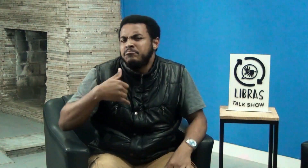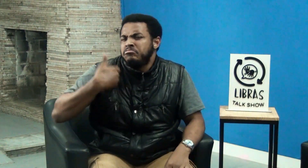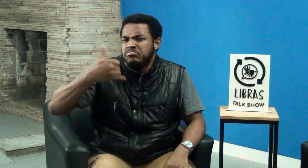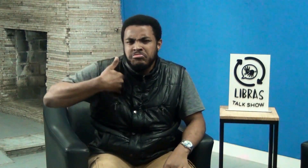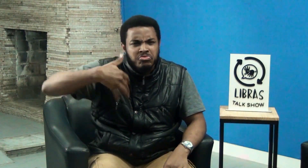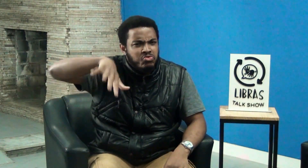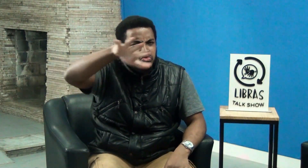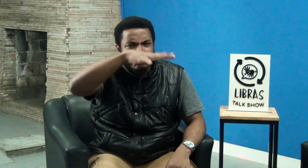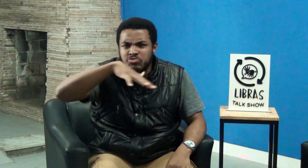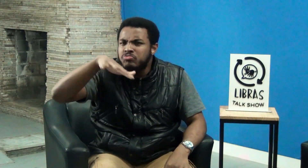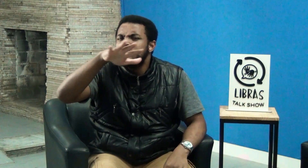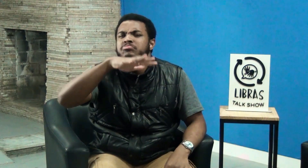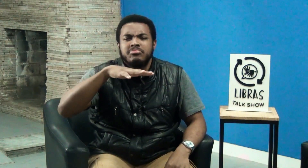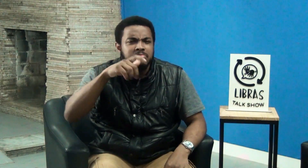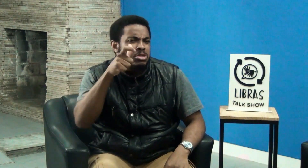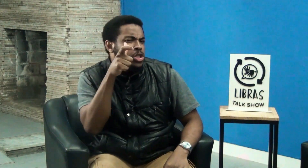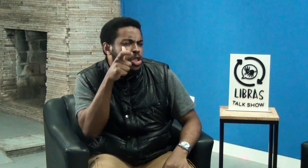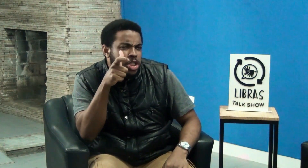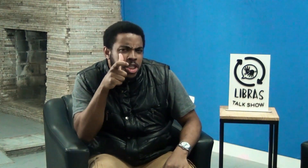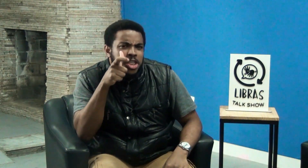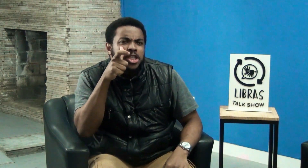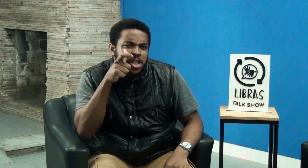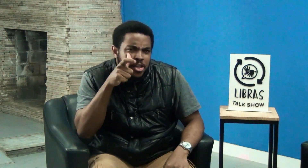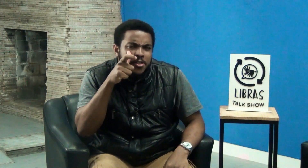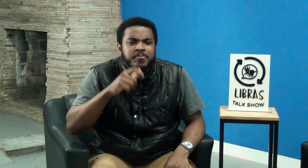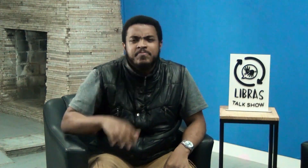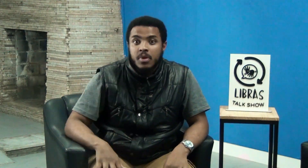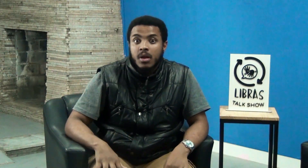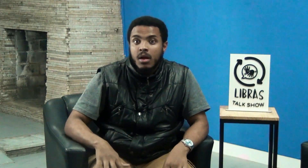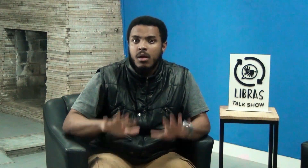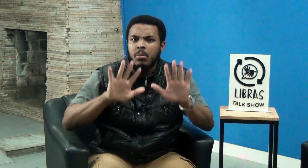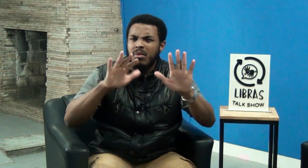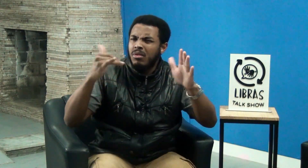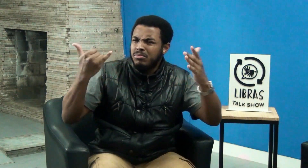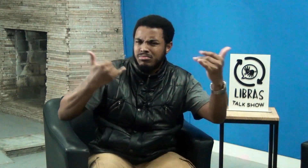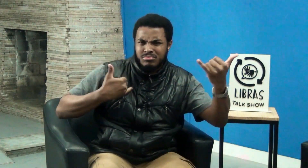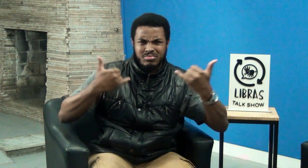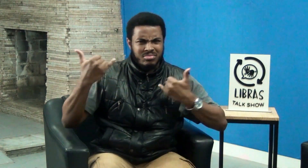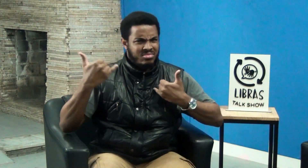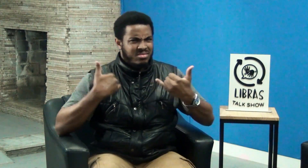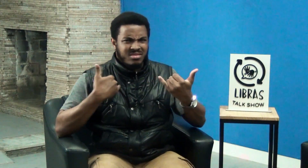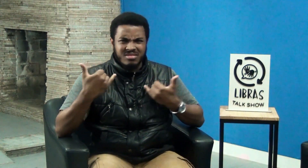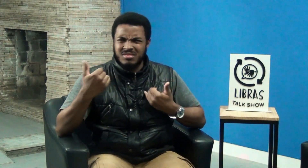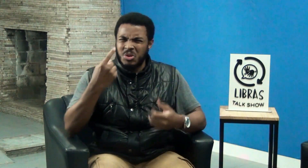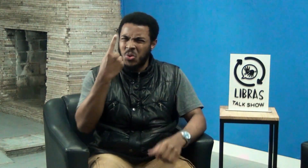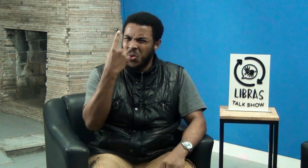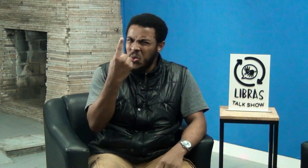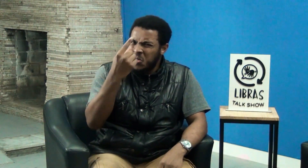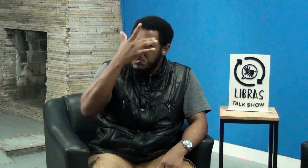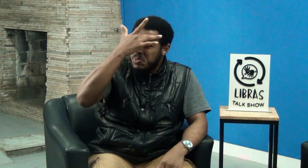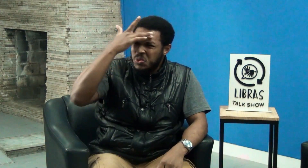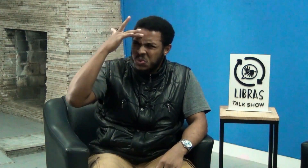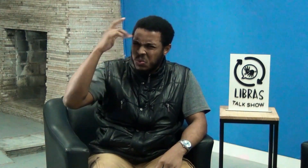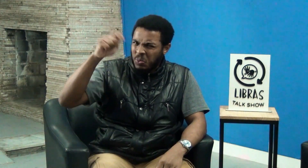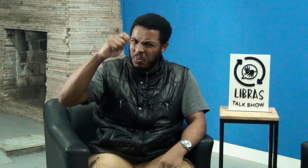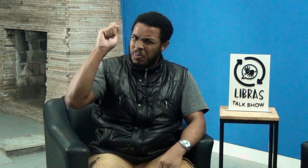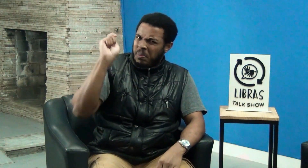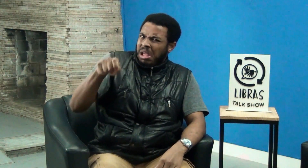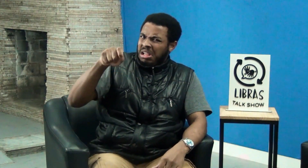Tem atrações para todas as idades. E disseram que tem um mágico fazendo as